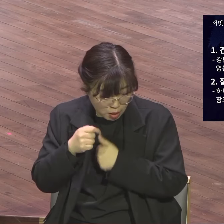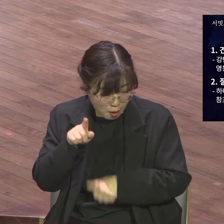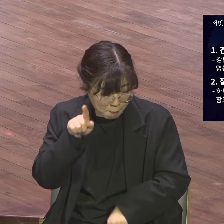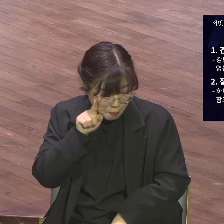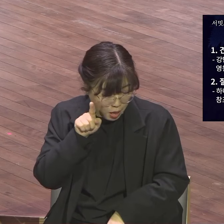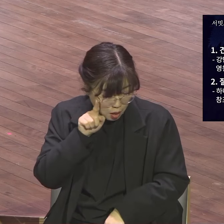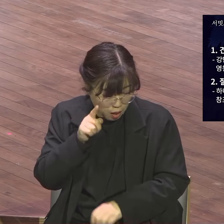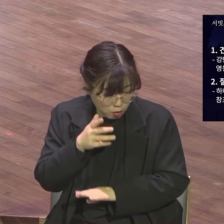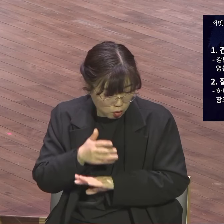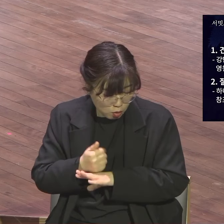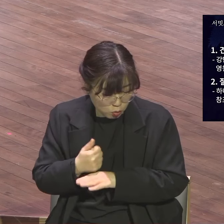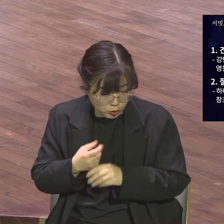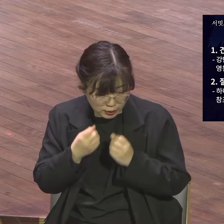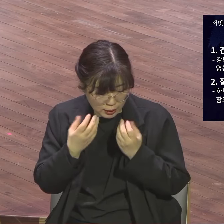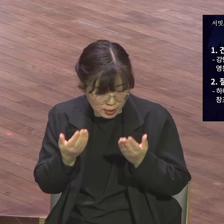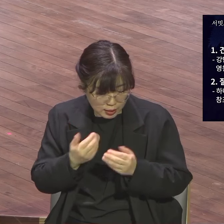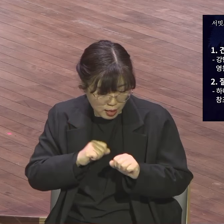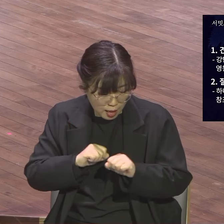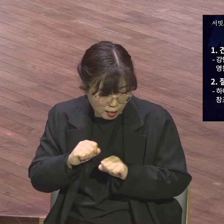해서